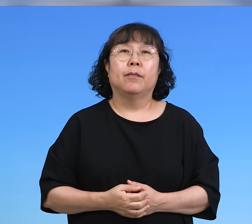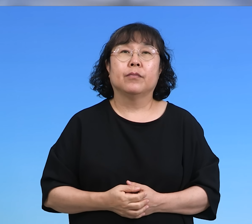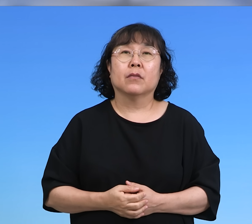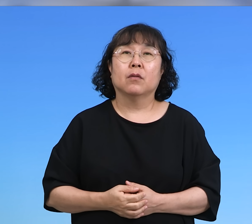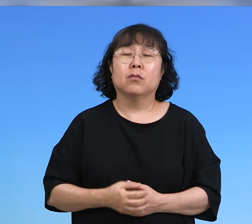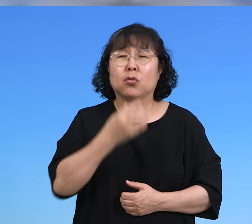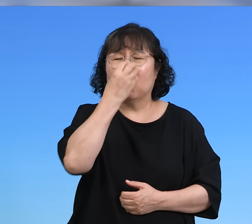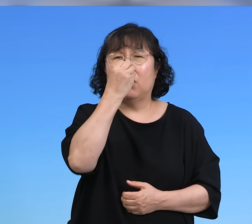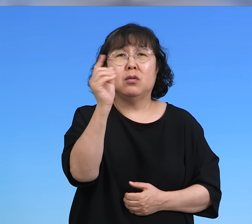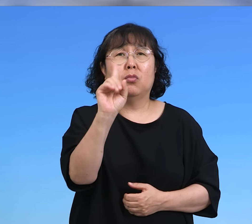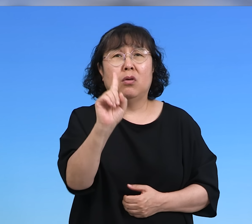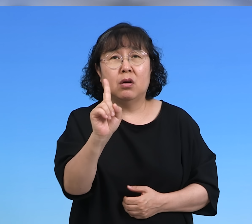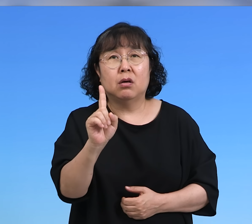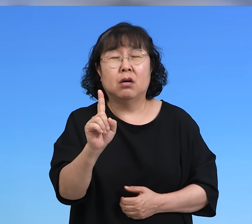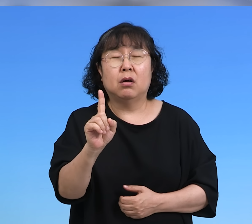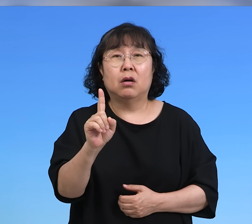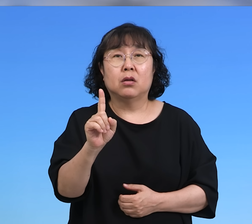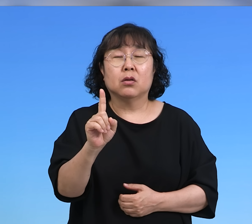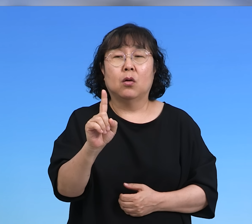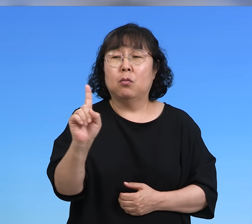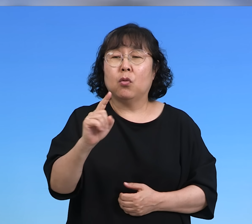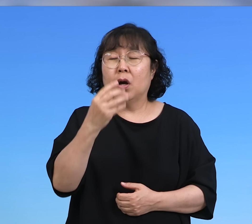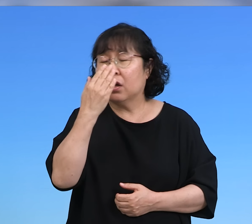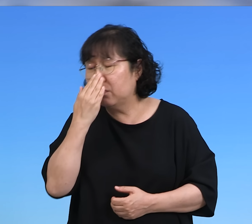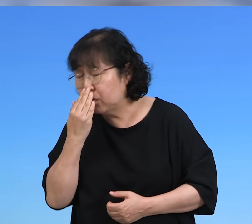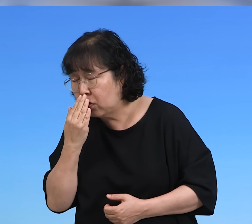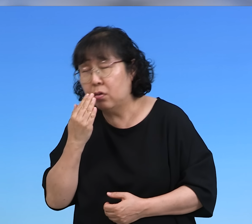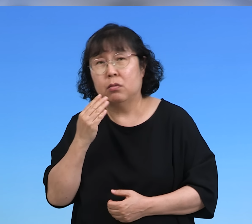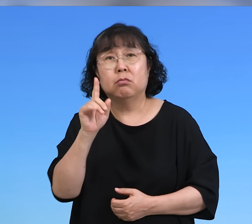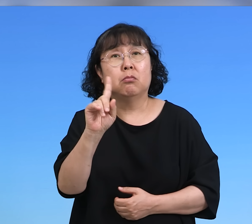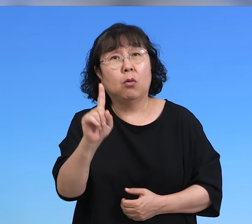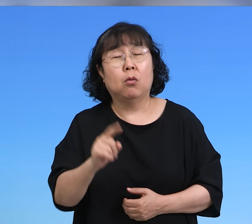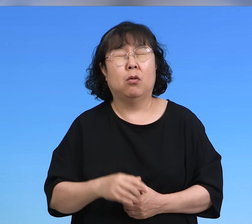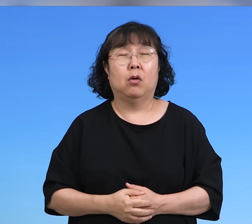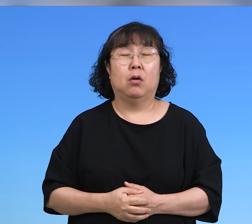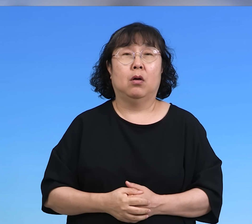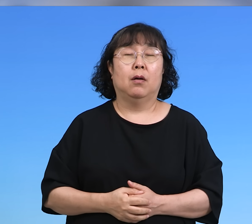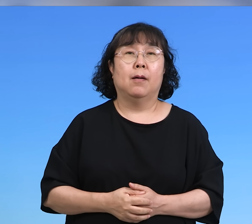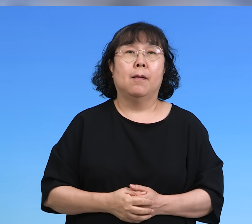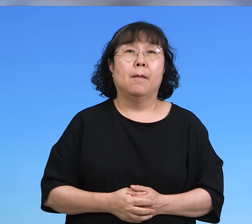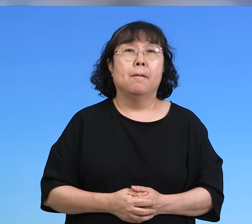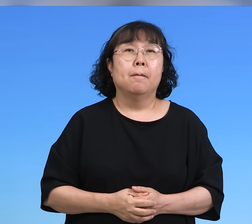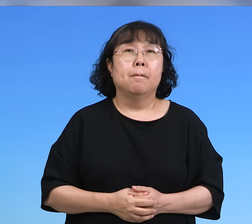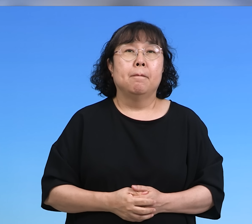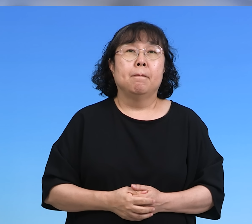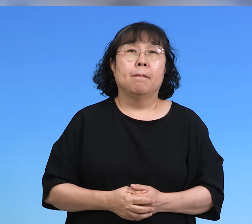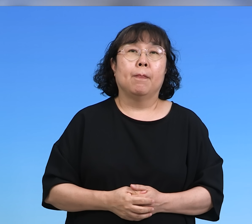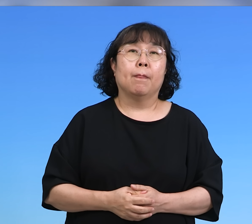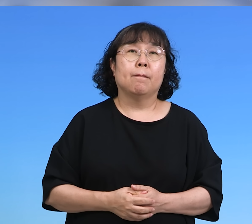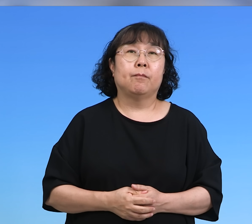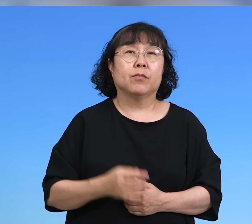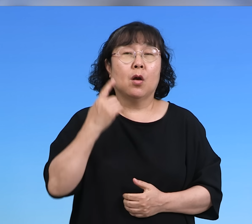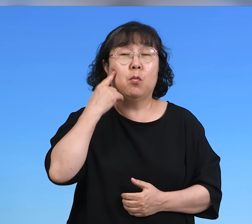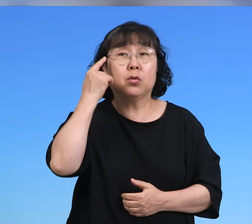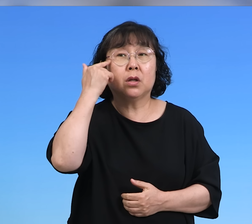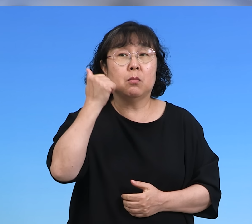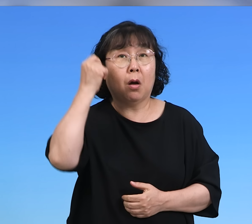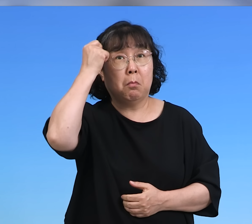그럼 뭐가 교만이냐고요? 또 뭐가 겸손입니까? 누가 저보고요 막, 아니 목사님